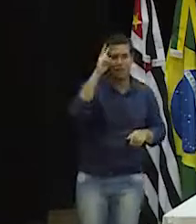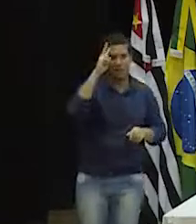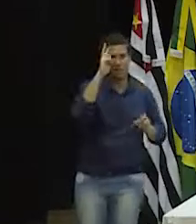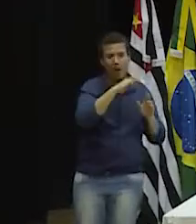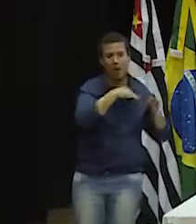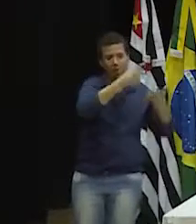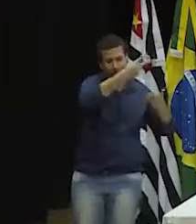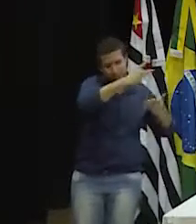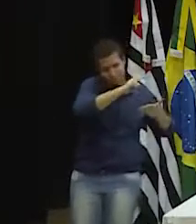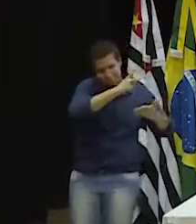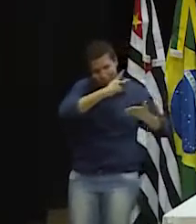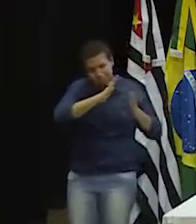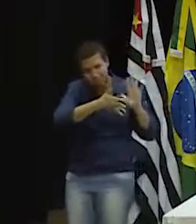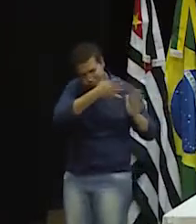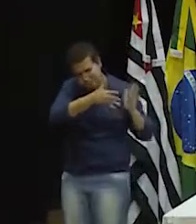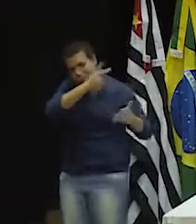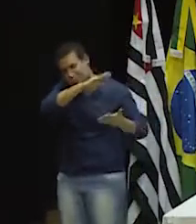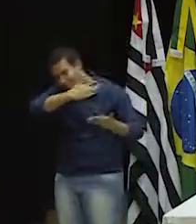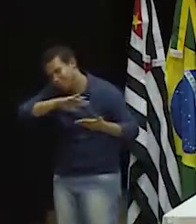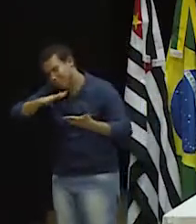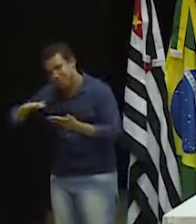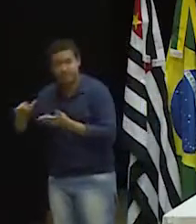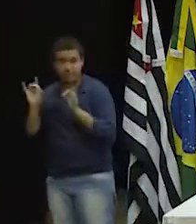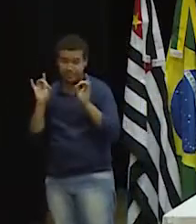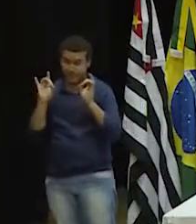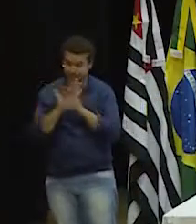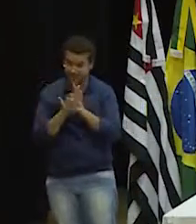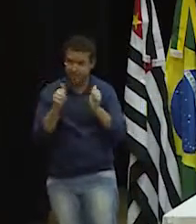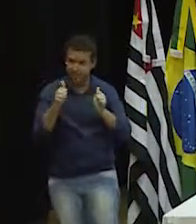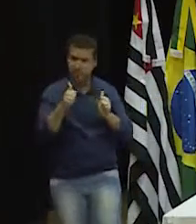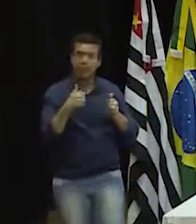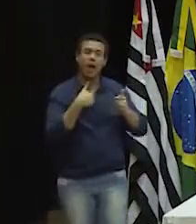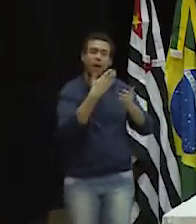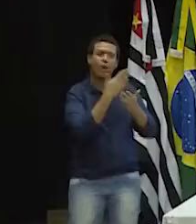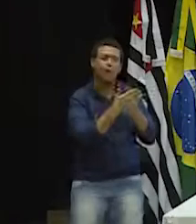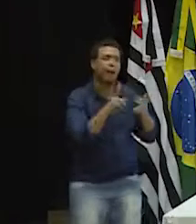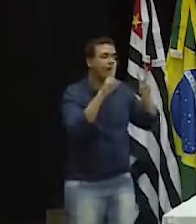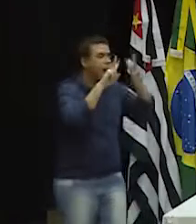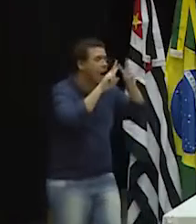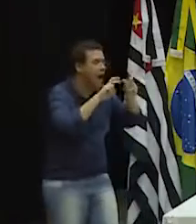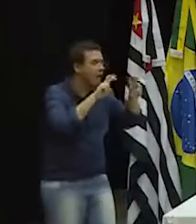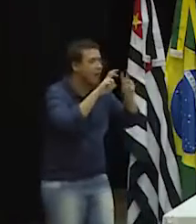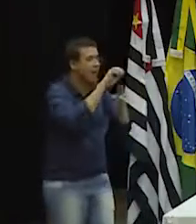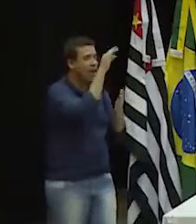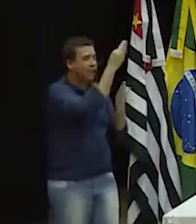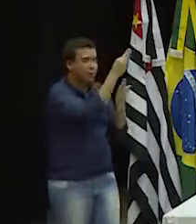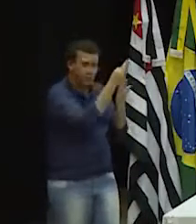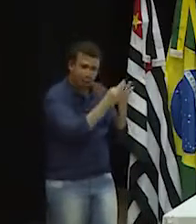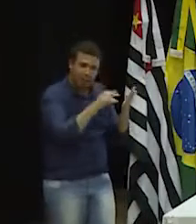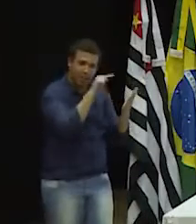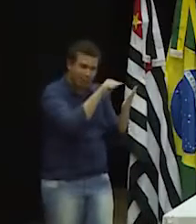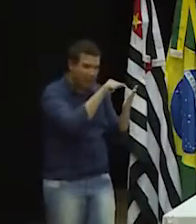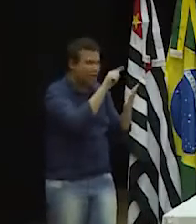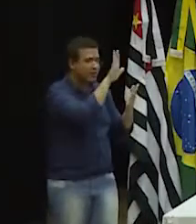Das 6 histórias, então tudo foi traduzido. E então eu iniciei as